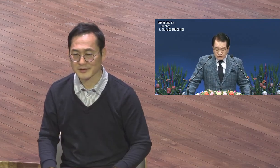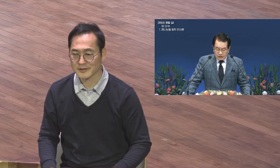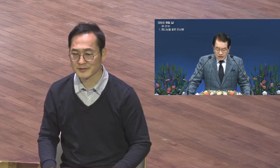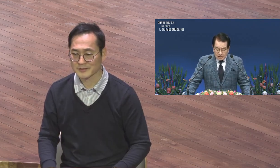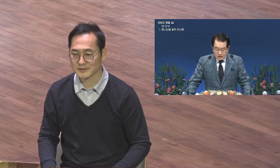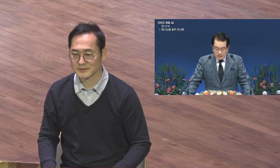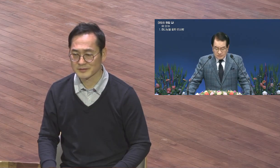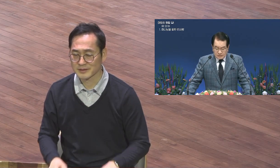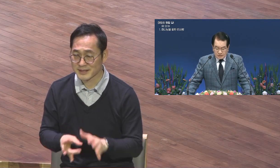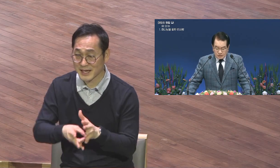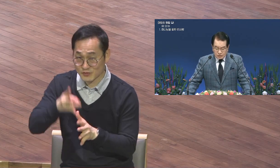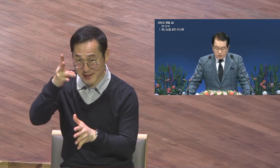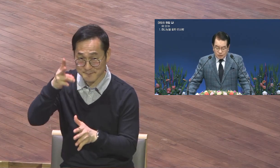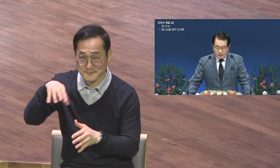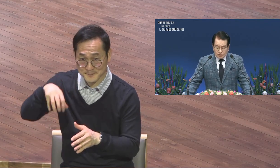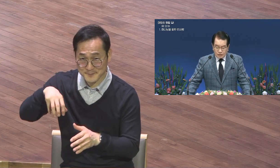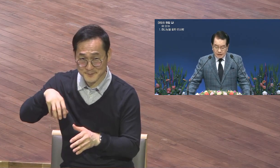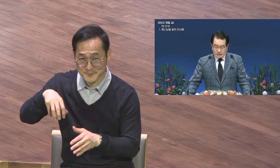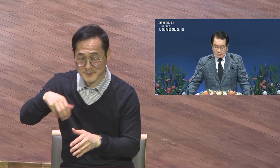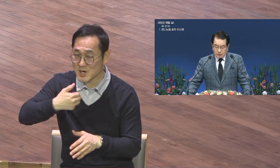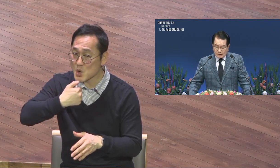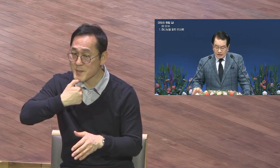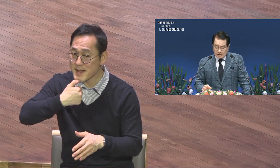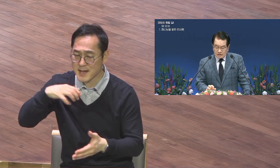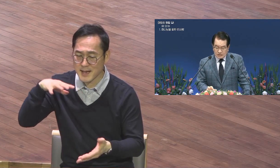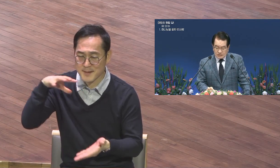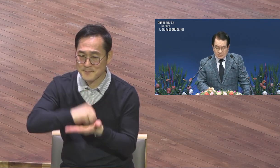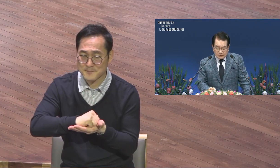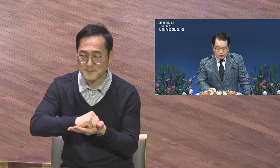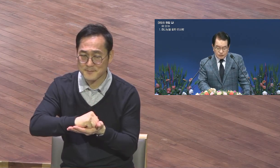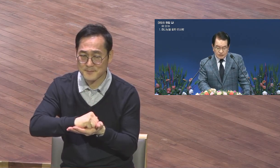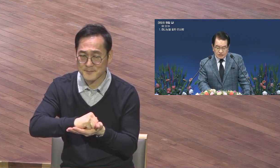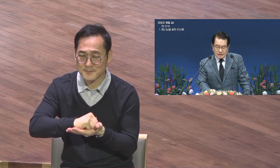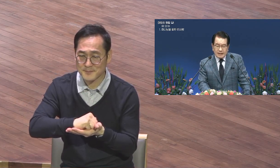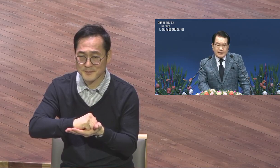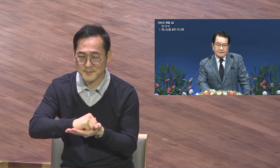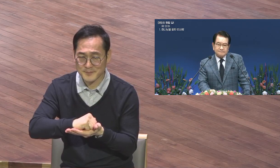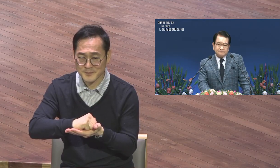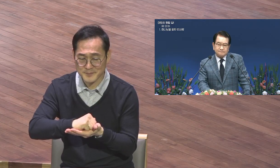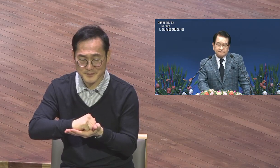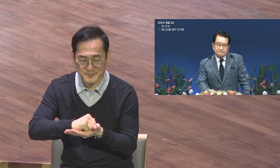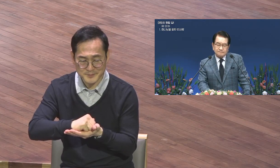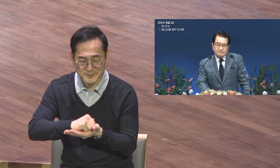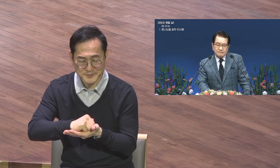과거 예루살렘이 로마군에게 정복당한 것이 시간 문제였을 때,